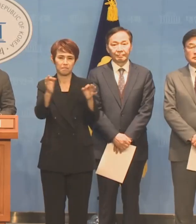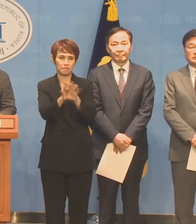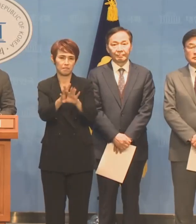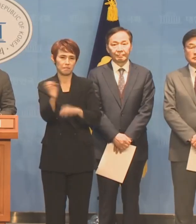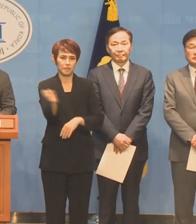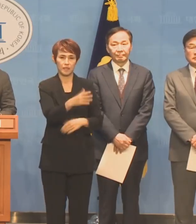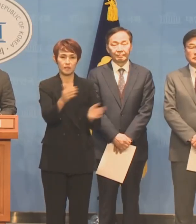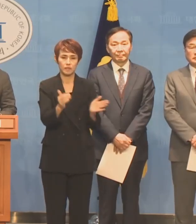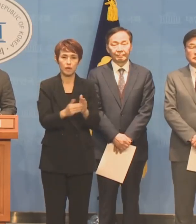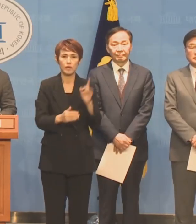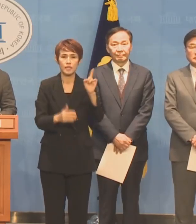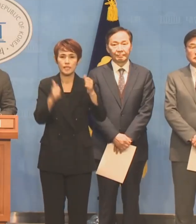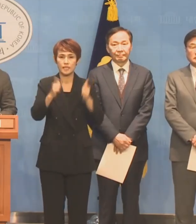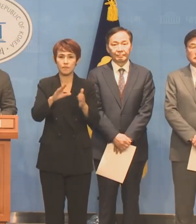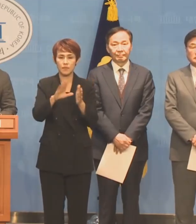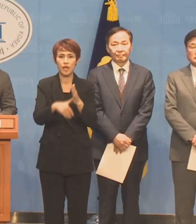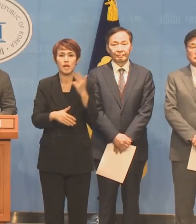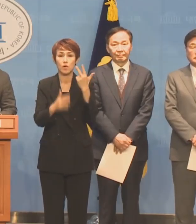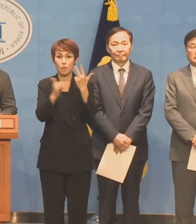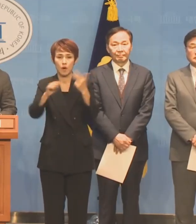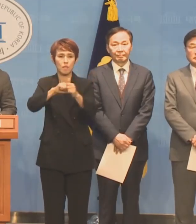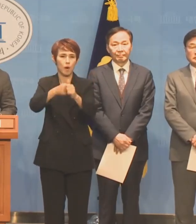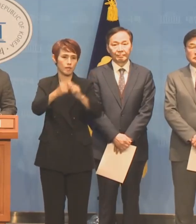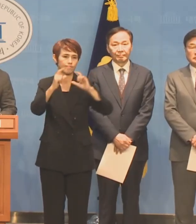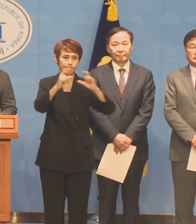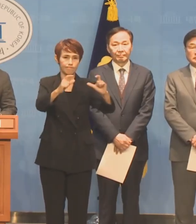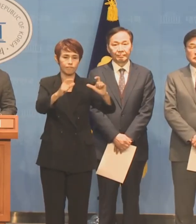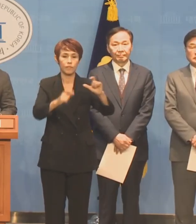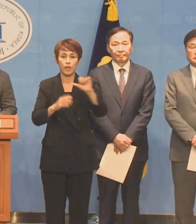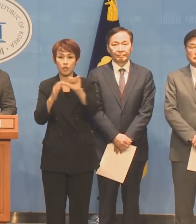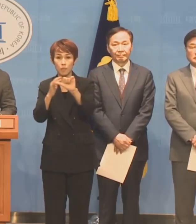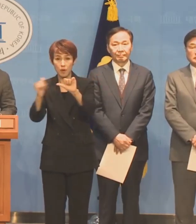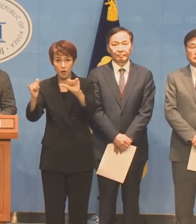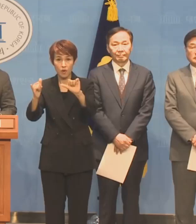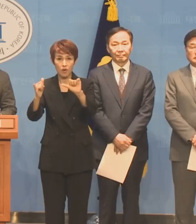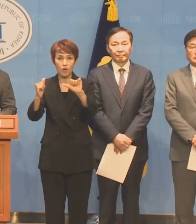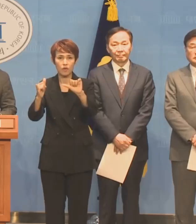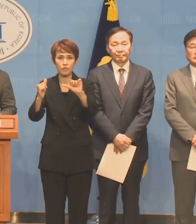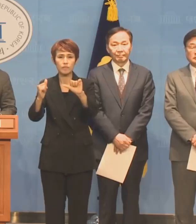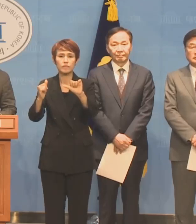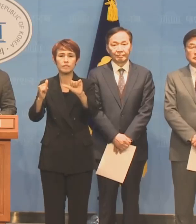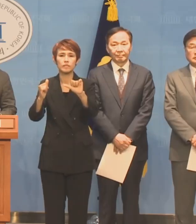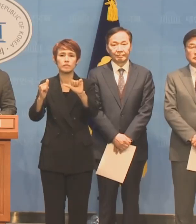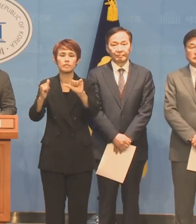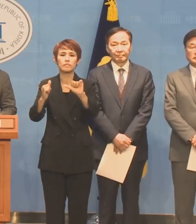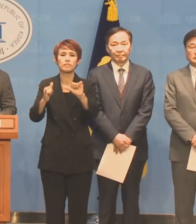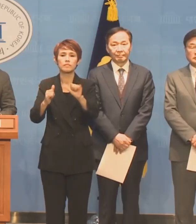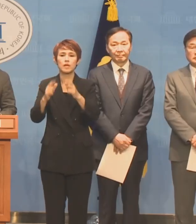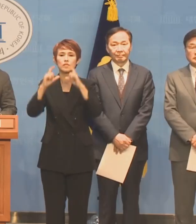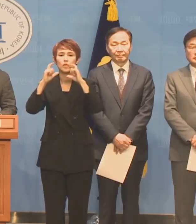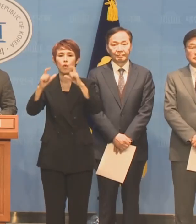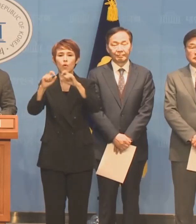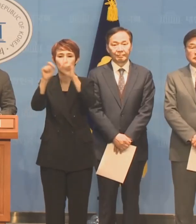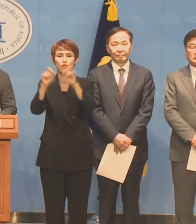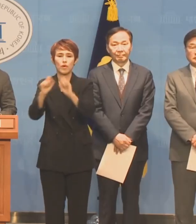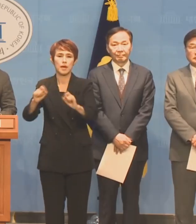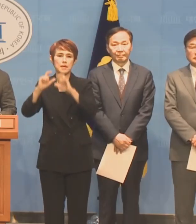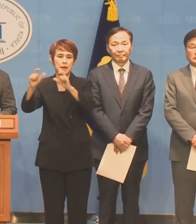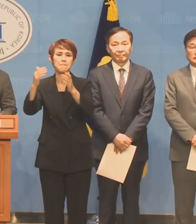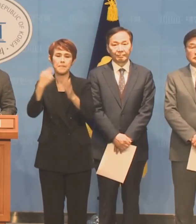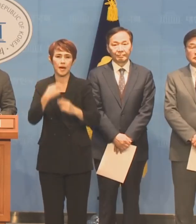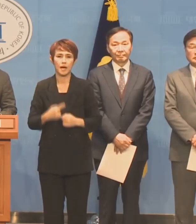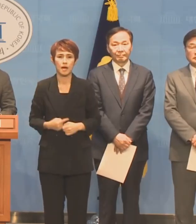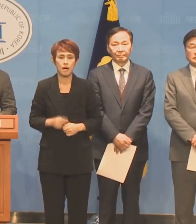환송심 1심에서 7명에게는 벌금형, 5명에게는 선고유예 판결이 내려질 정도로